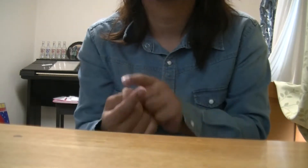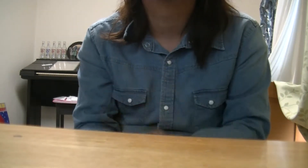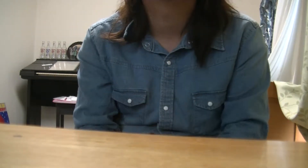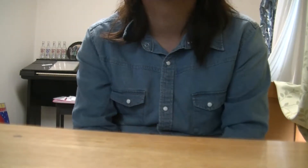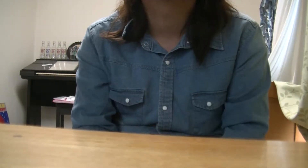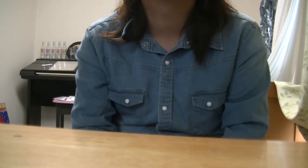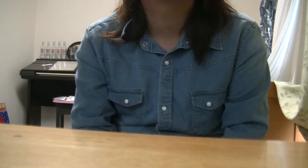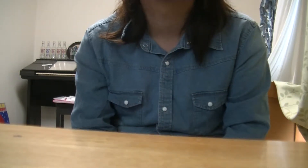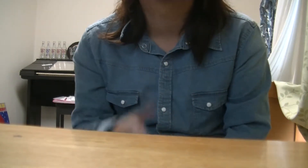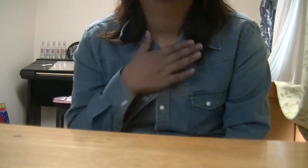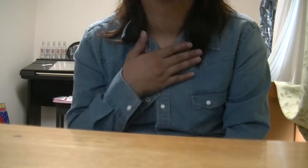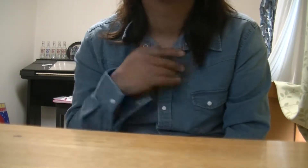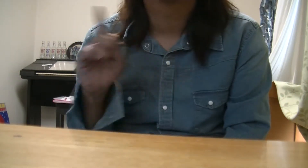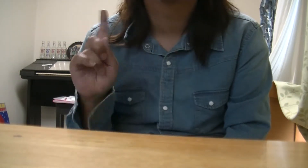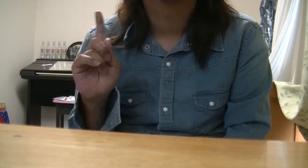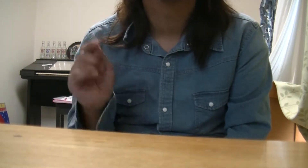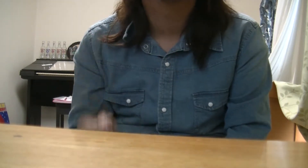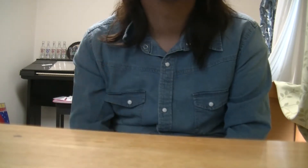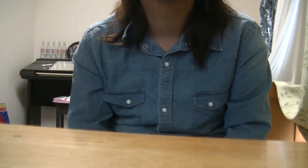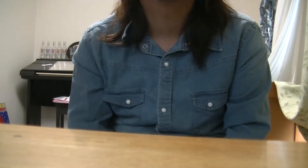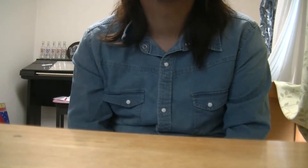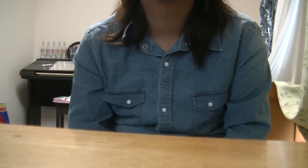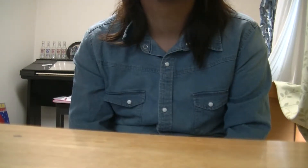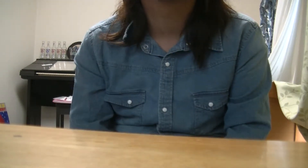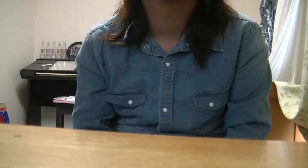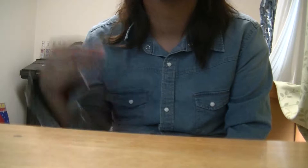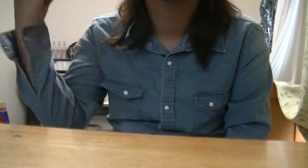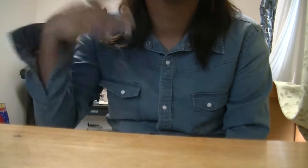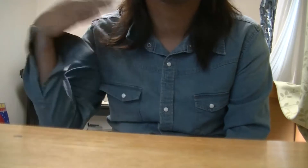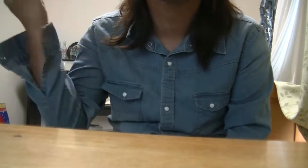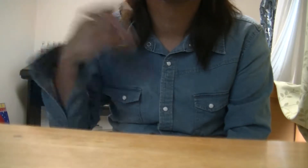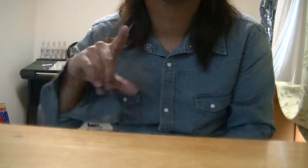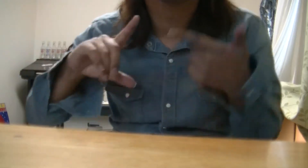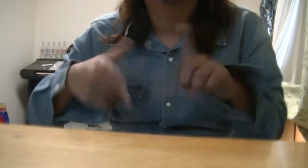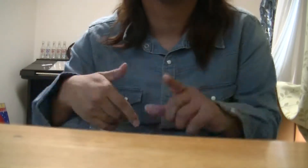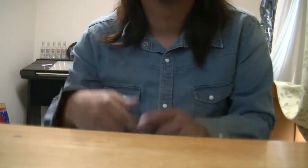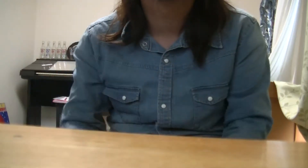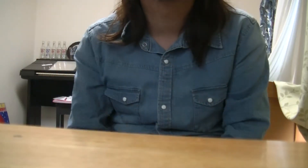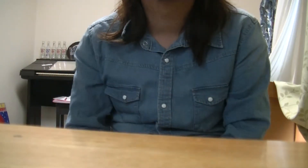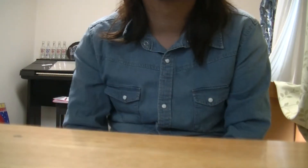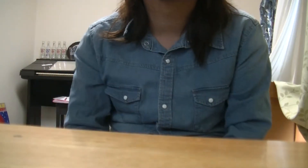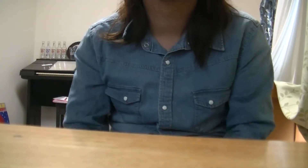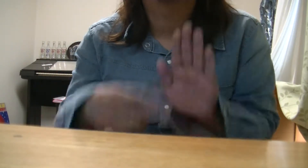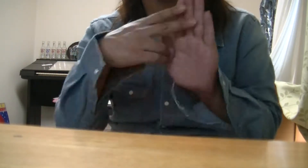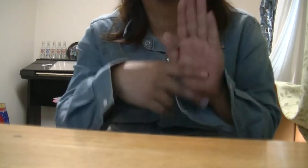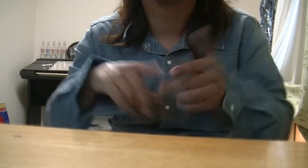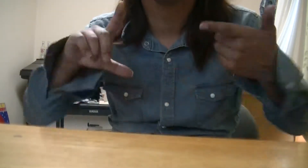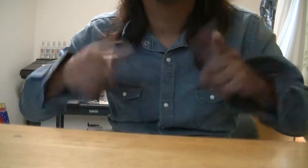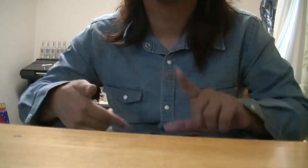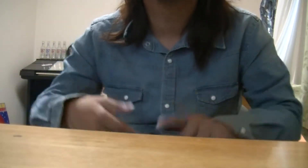わかりますか？そうです、指示や命令ではなく、そしてタイトルも関係なく、たった一人